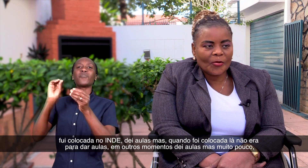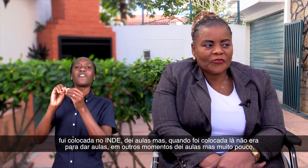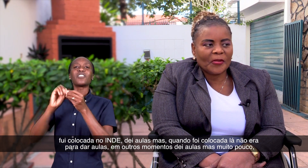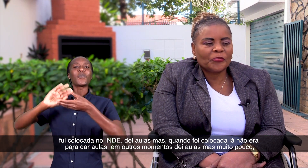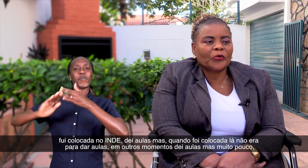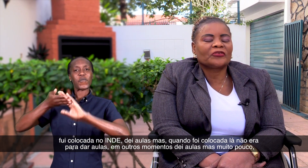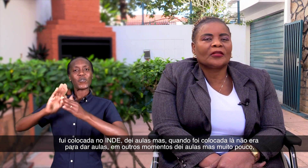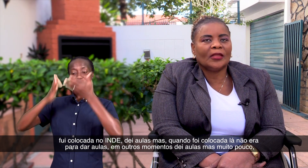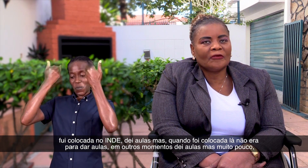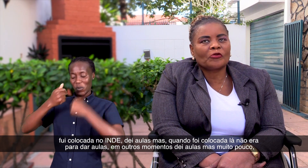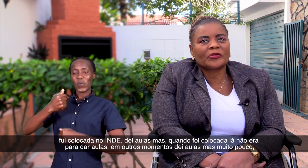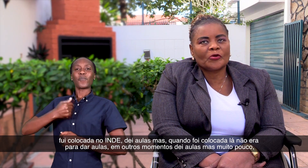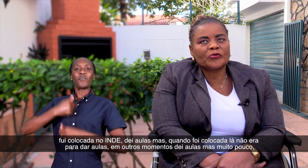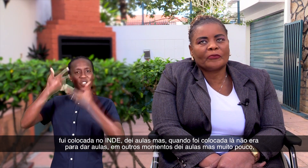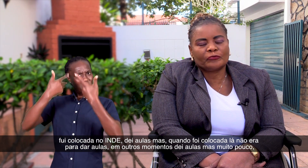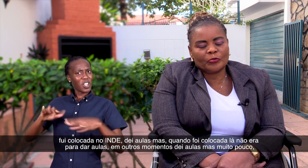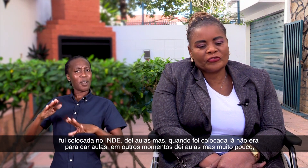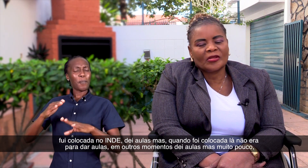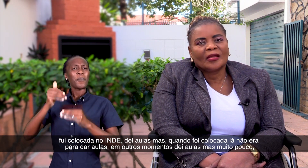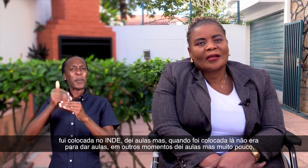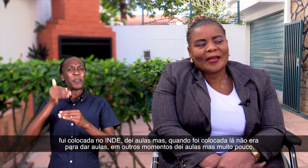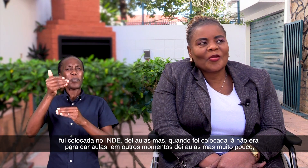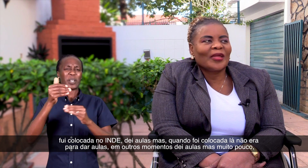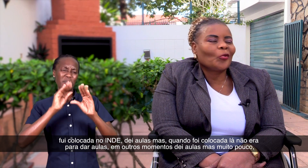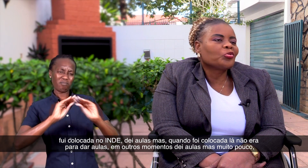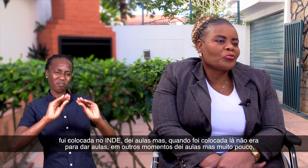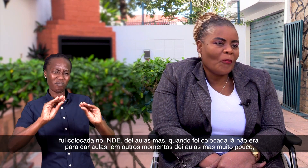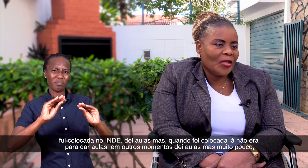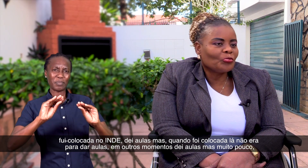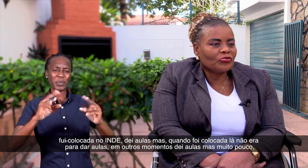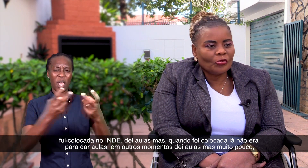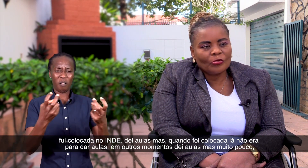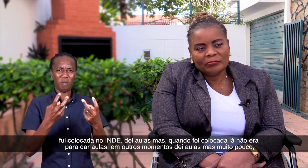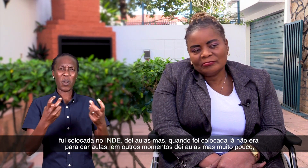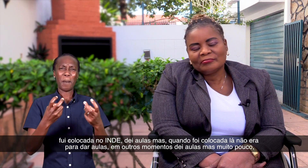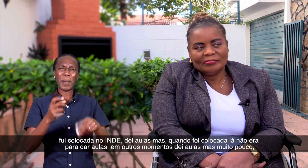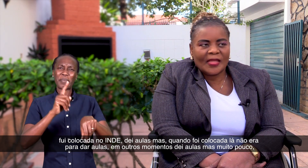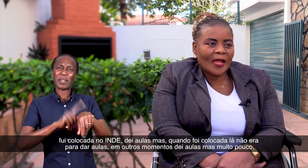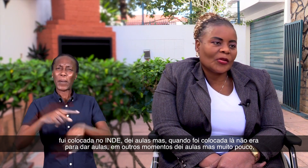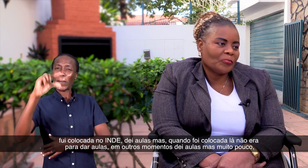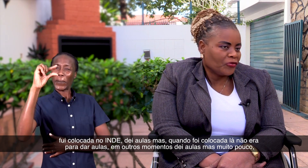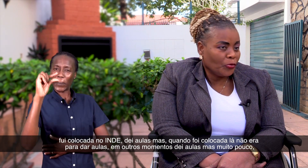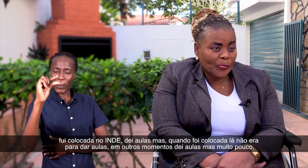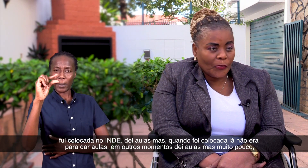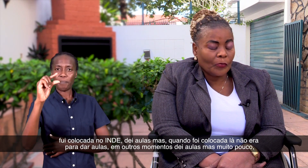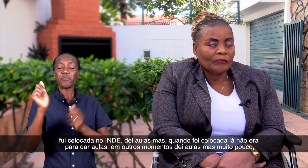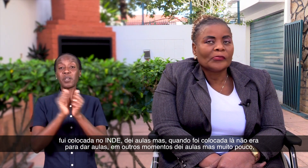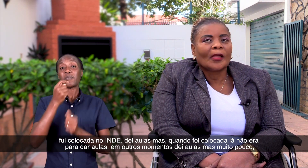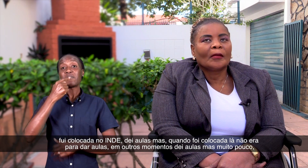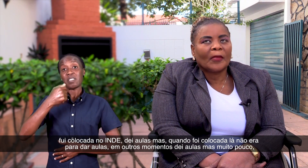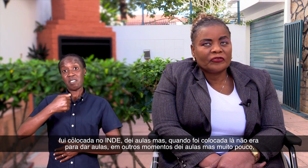dar aulas, mas porque já tinha a formação de professores. Claro, em outros momentos eu dei aulas, mas muito